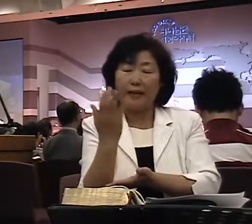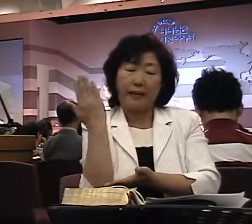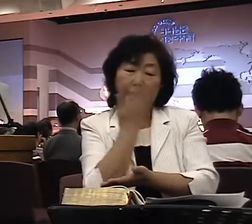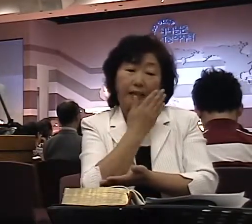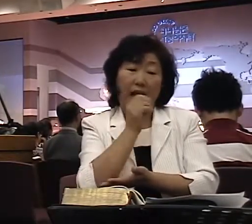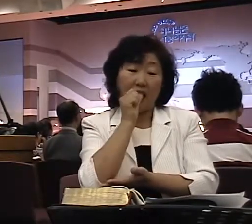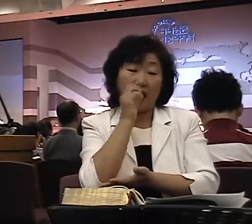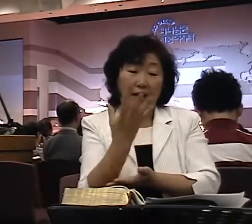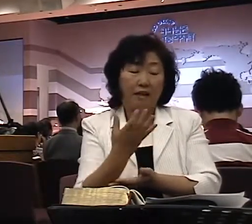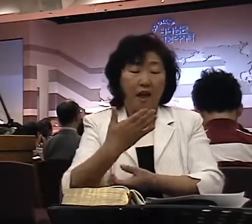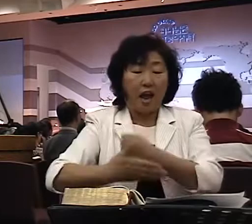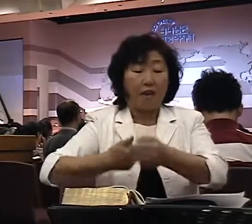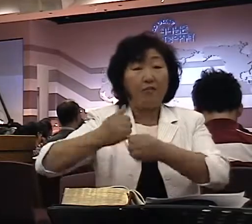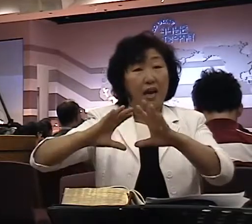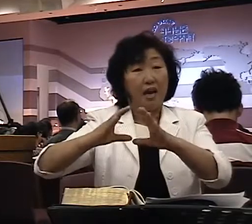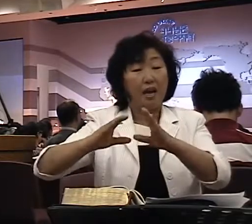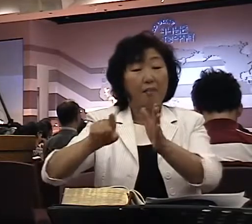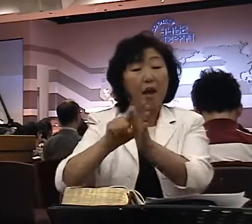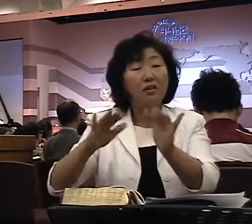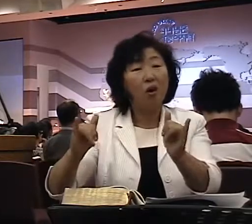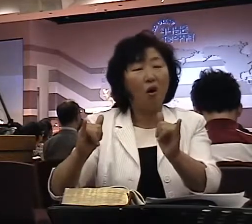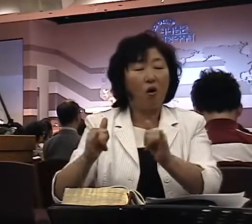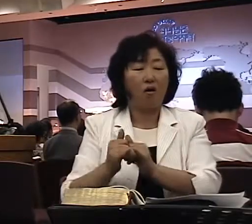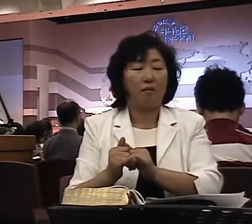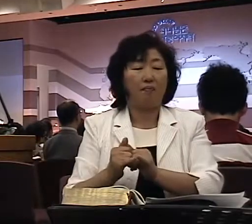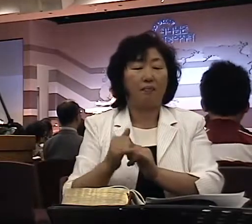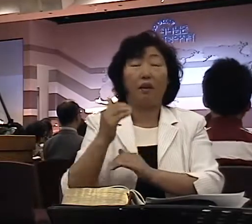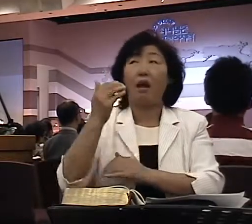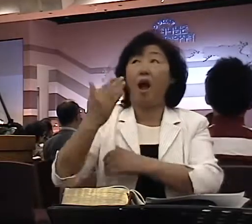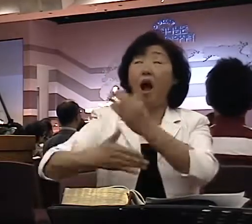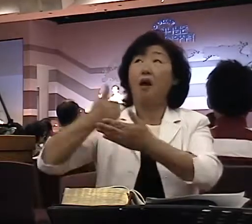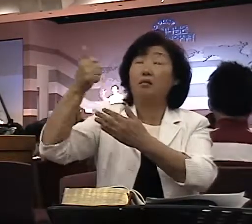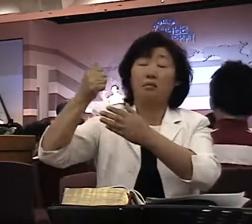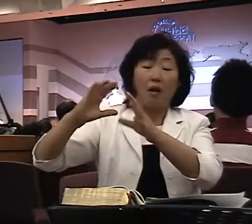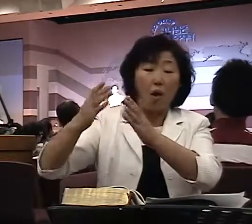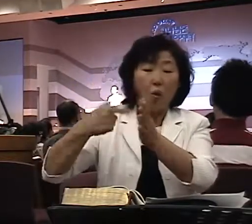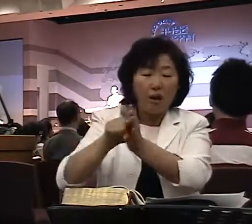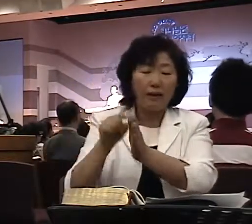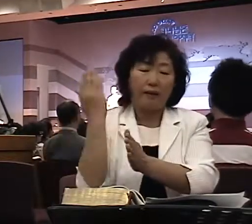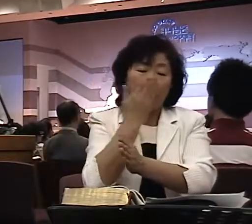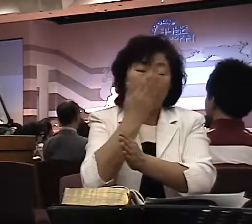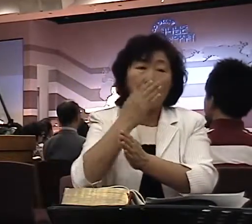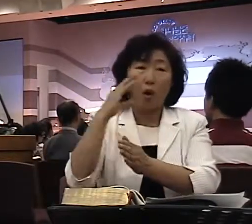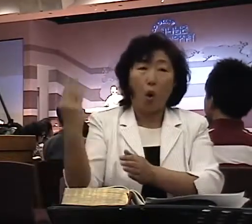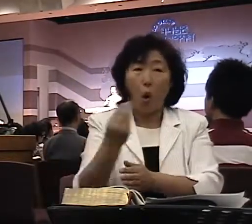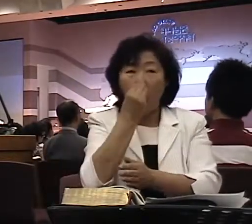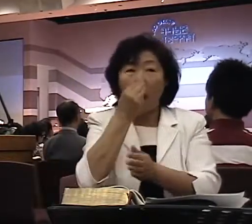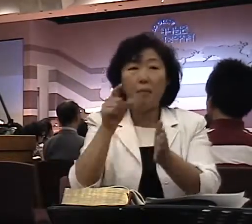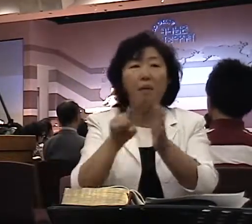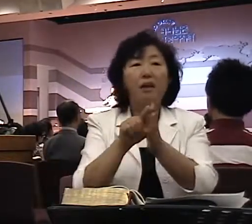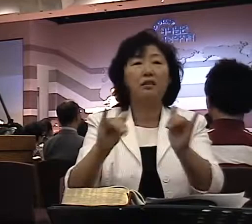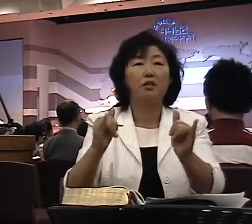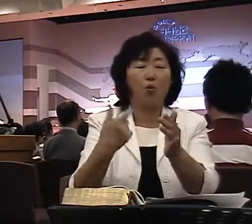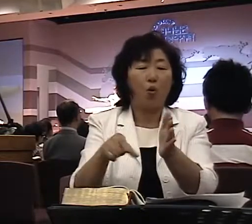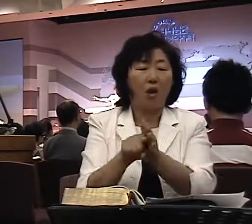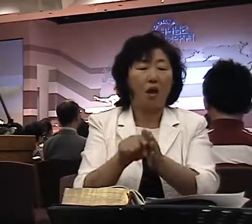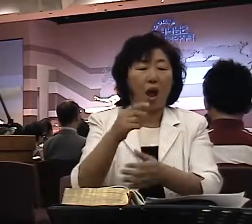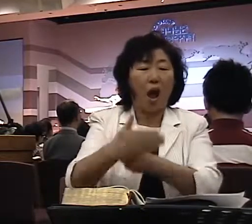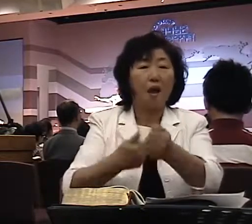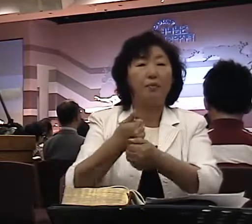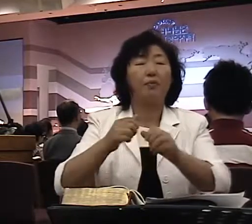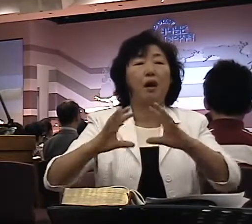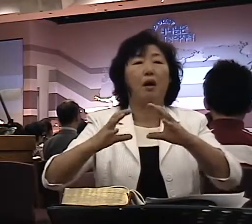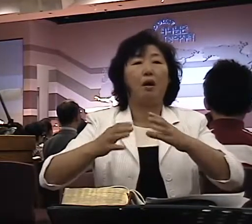하나님의 나라는 당신의 백성인데, 당신의 깨끗한 백성들을 통해, 거룩한 백성들을 통해 하나님의 나라를